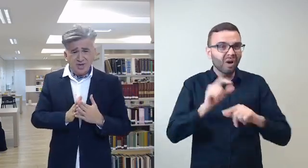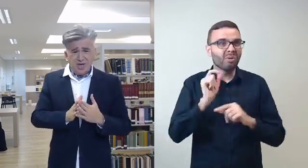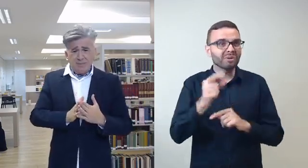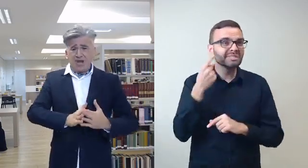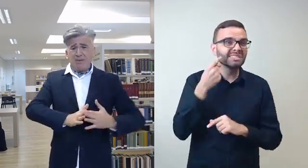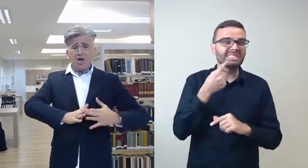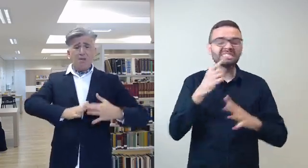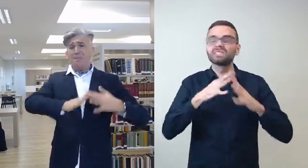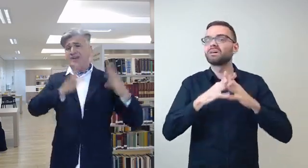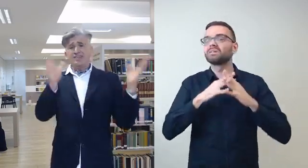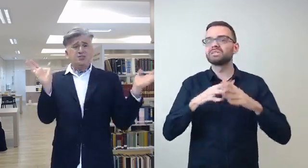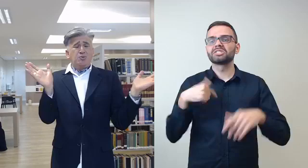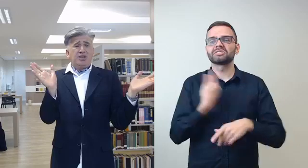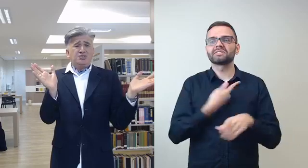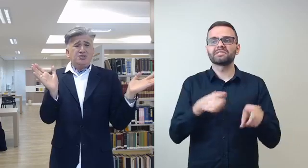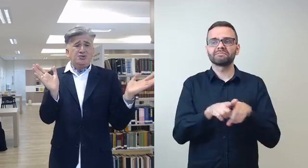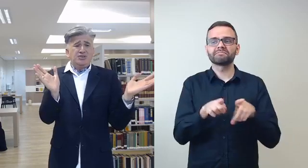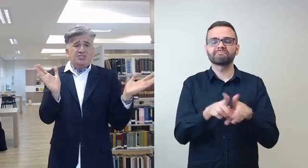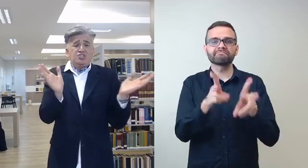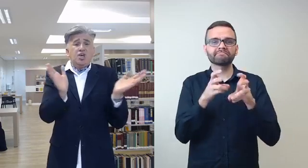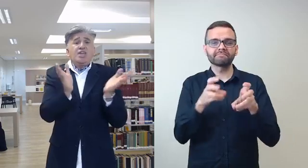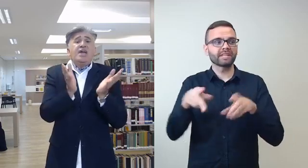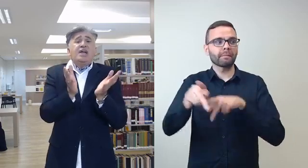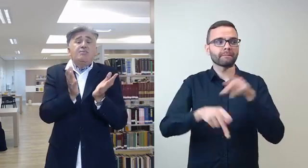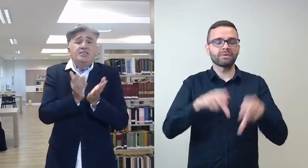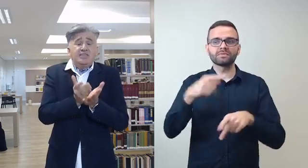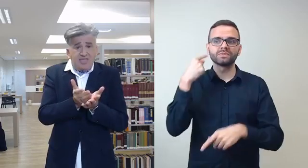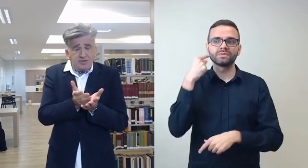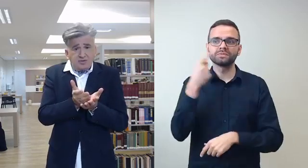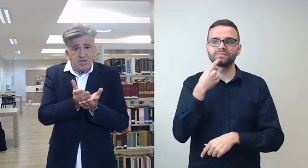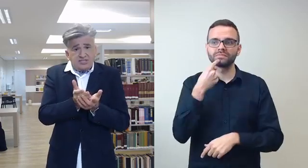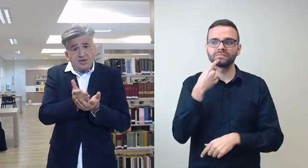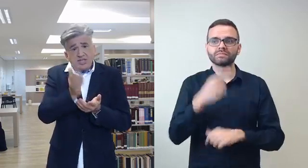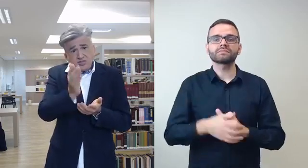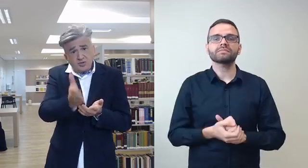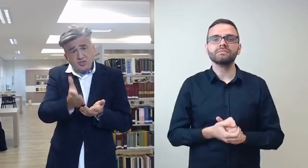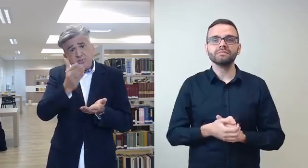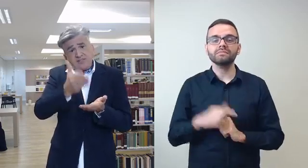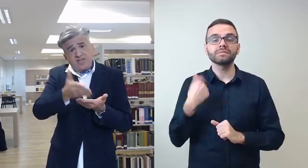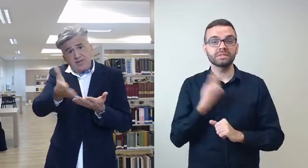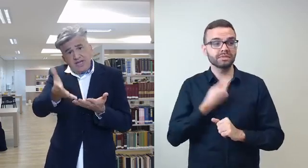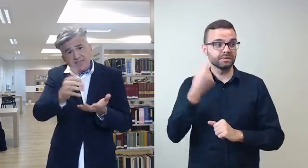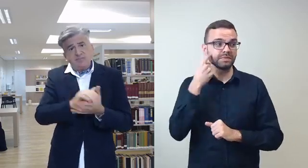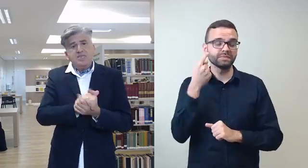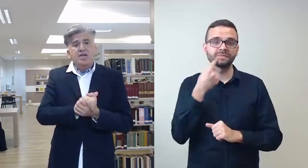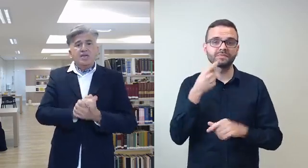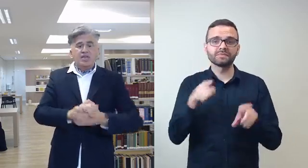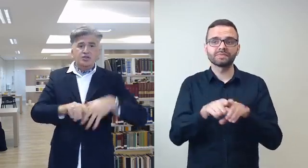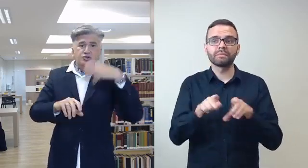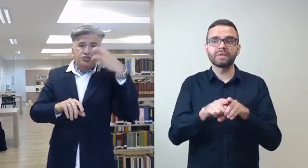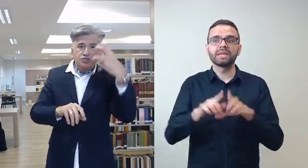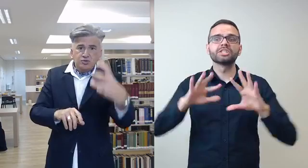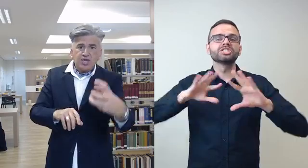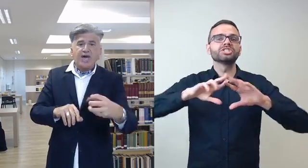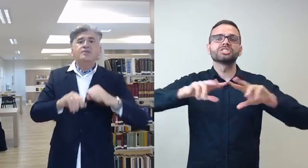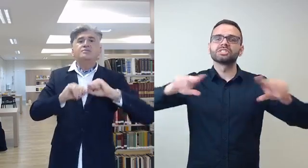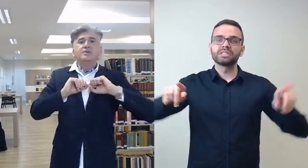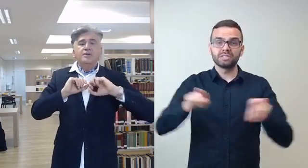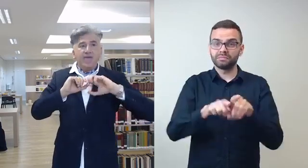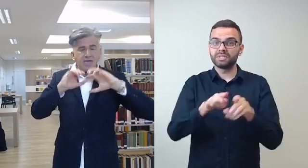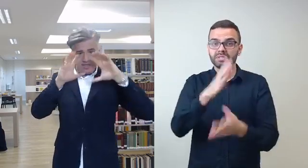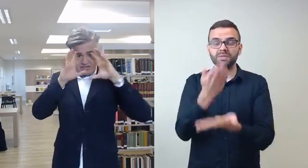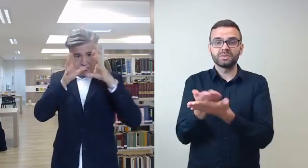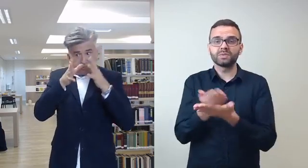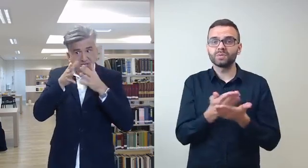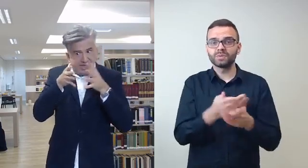ininteligível pela maior parte das populações surdas. Só quem acaba entendendo são aqueles surdos que passaram pela academia, aqueles surdos que estudaram,